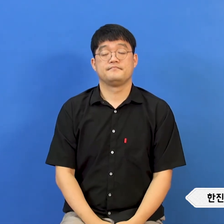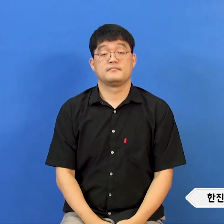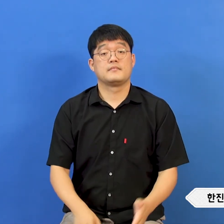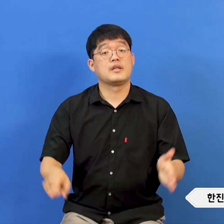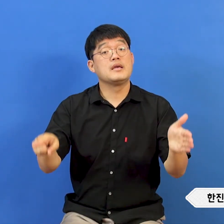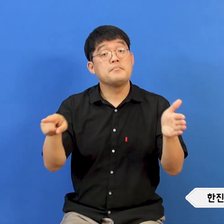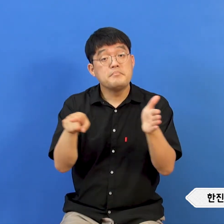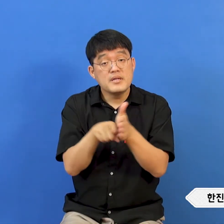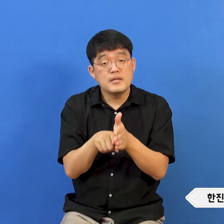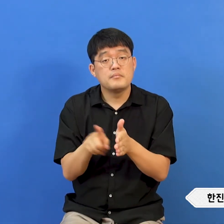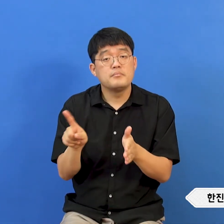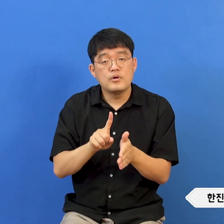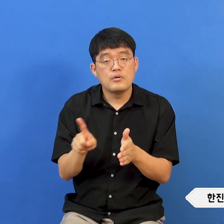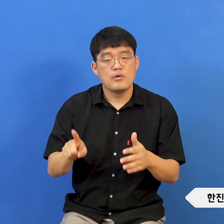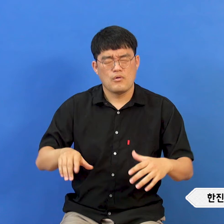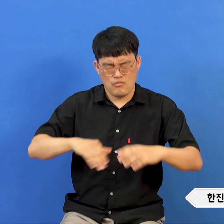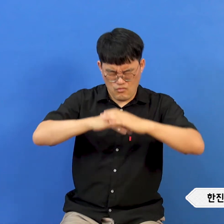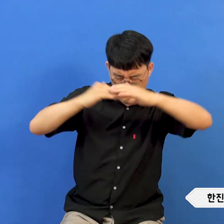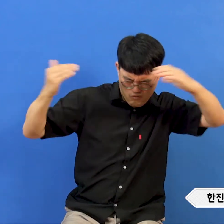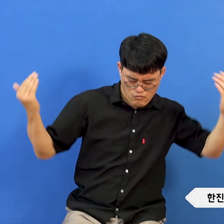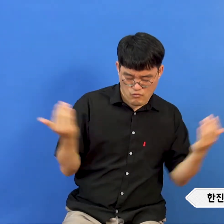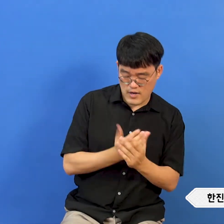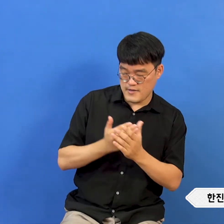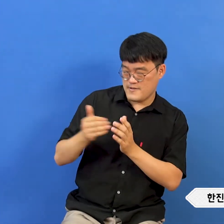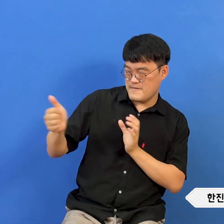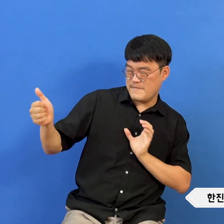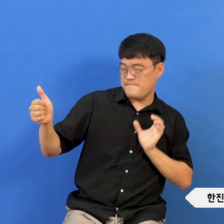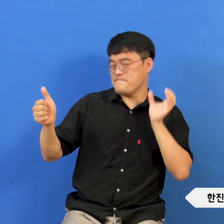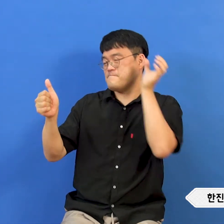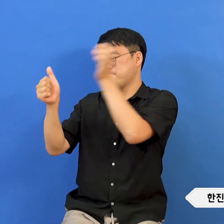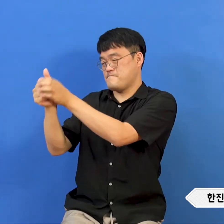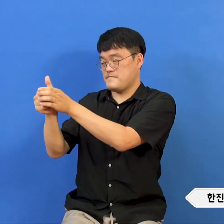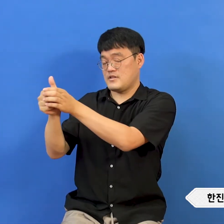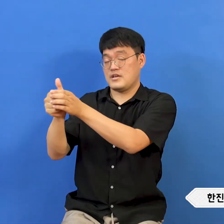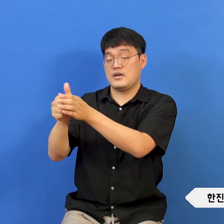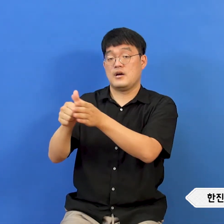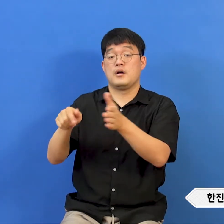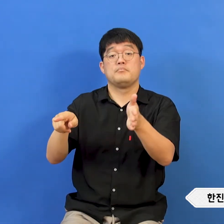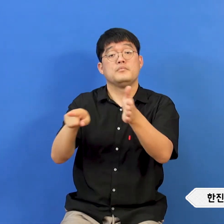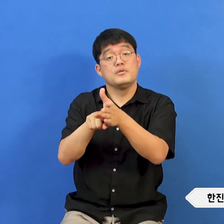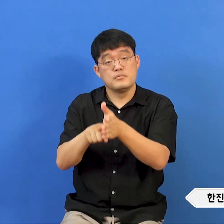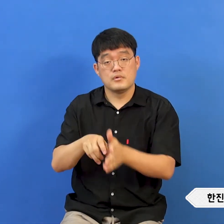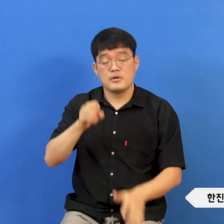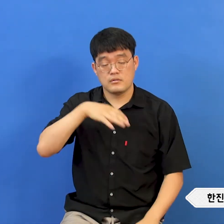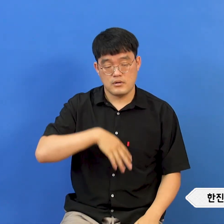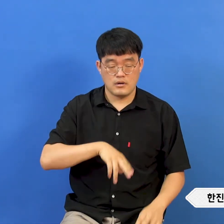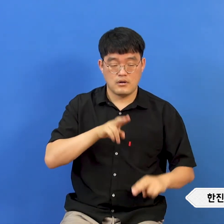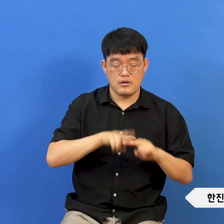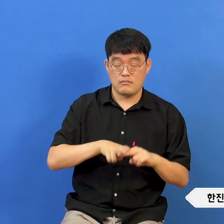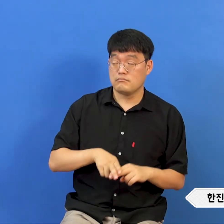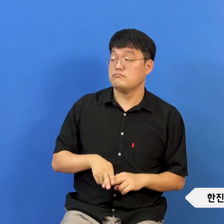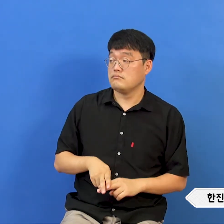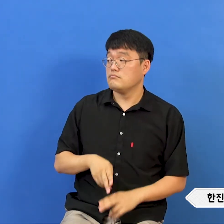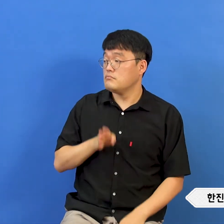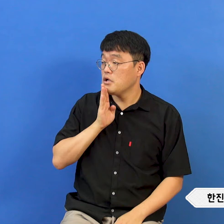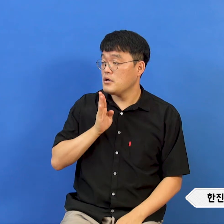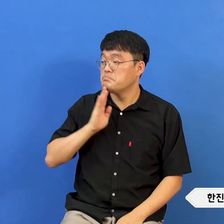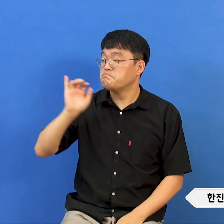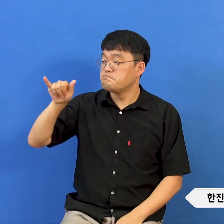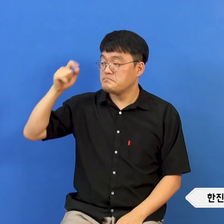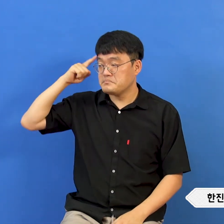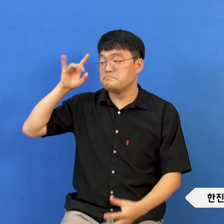믿음은 그렇게 던져 맡기는 것이지, 그래서 이름을 바꾸면 바꾸고 하는 것이지, 그냥 그 자리에 앉아서 고개만 끄덕이는 것이